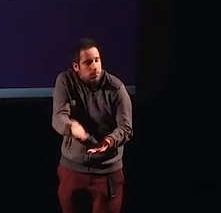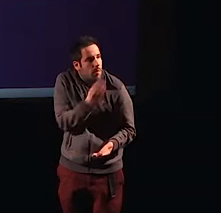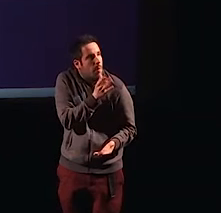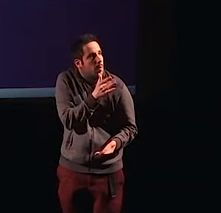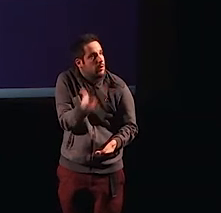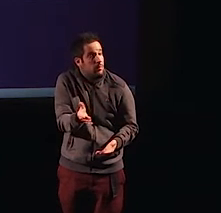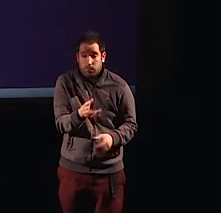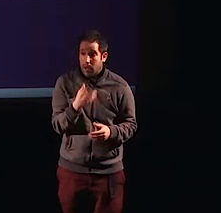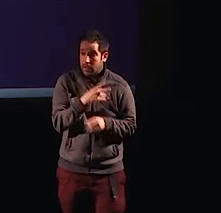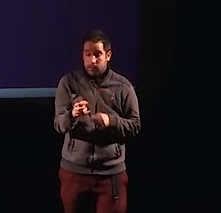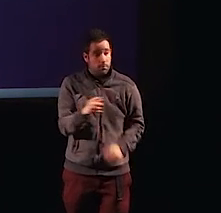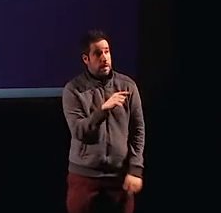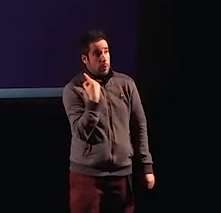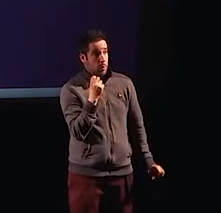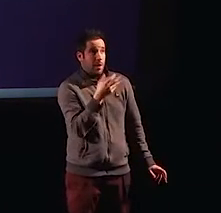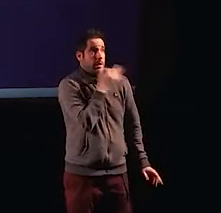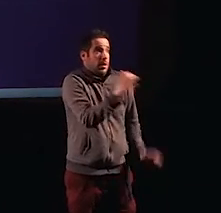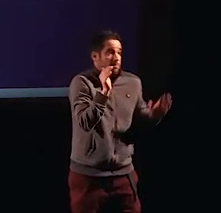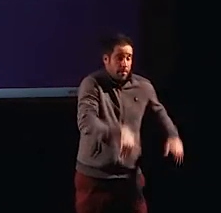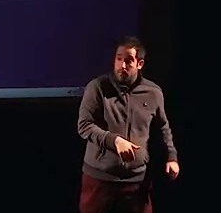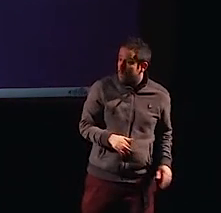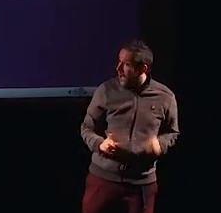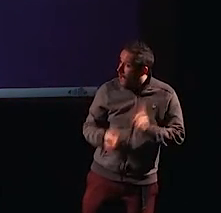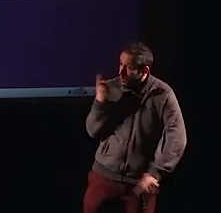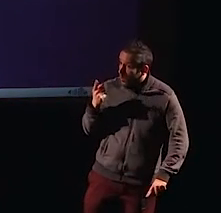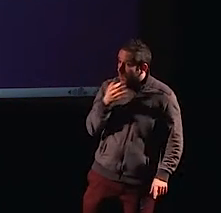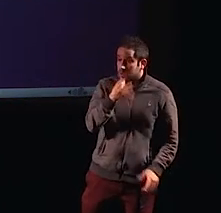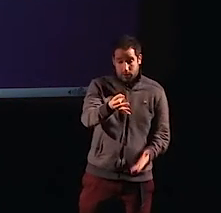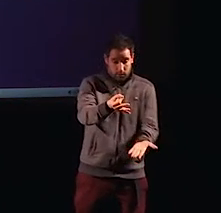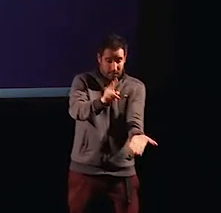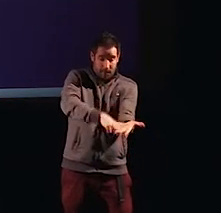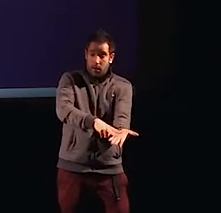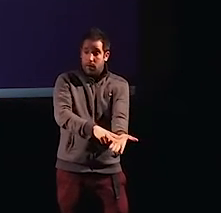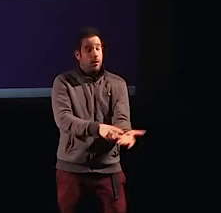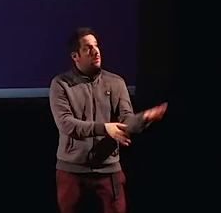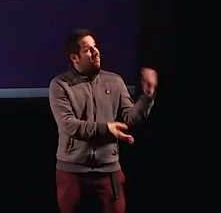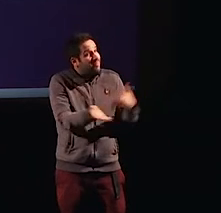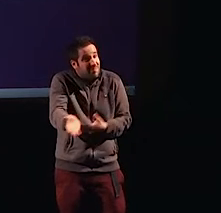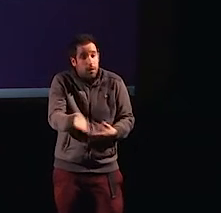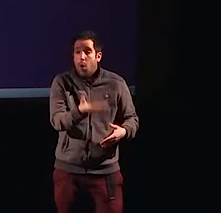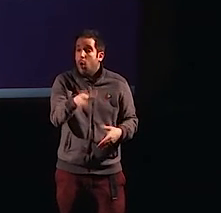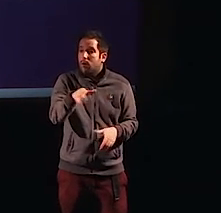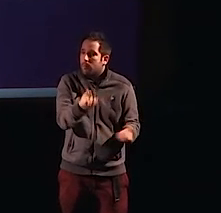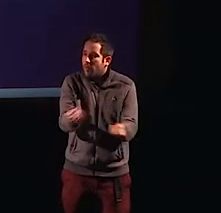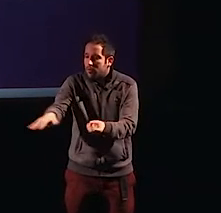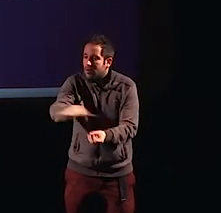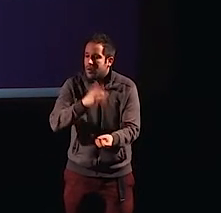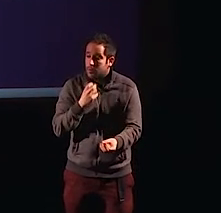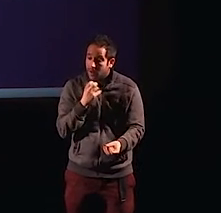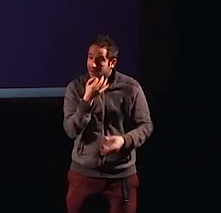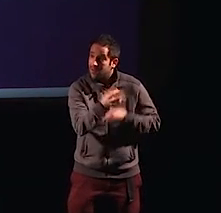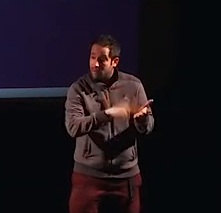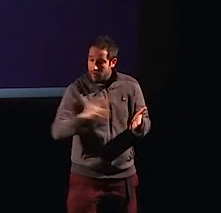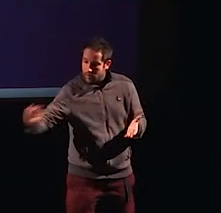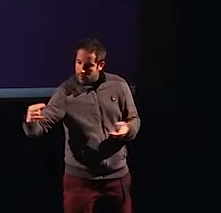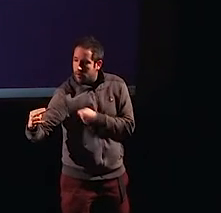et de risquer sa tête pour le dire. Parce que c'est important, parce que dire cette vérité-là va permettre aux autres citoyens de pouvoir avancer, enfin,